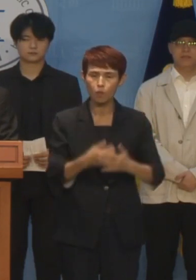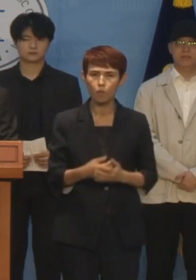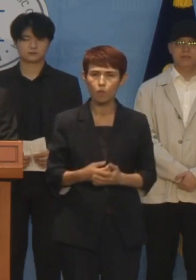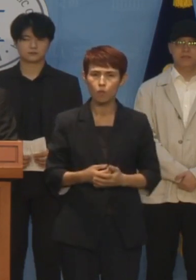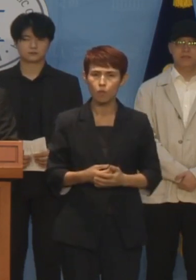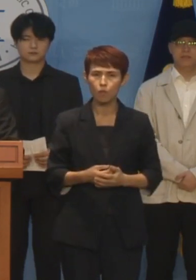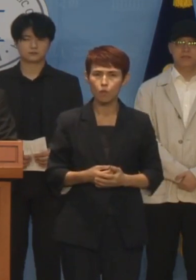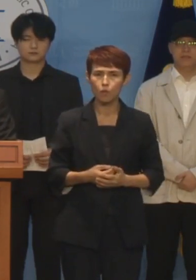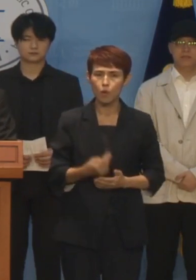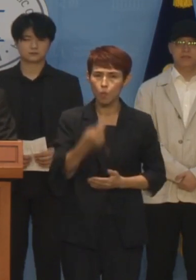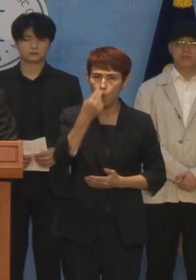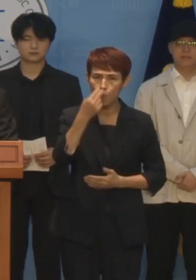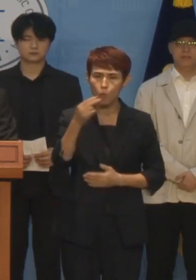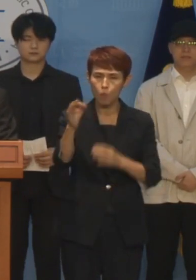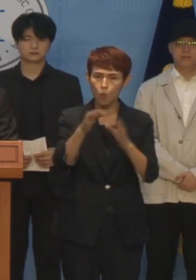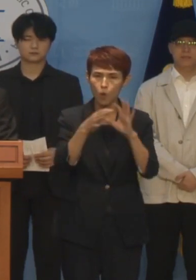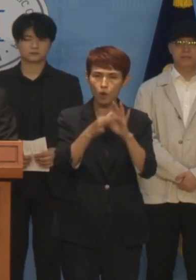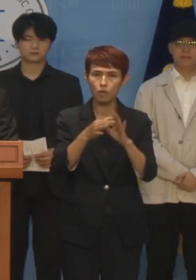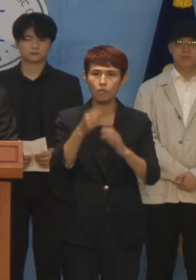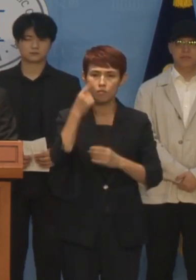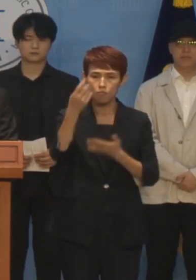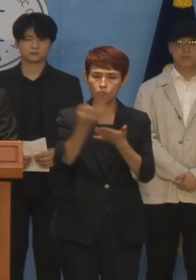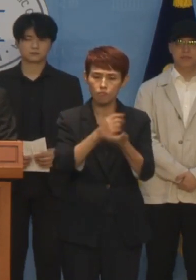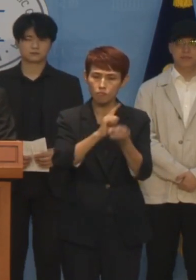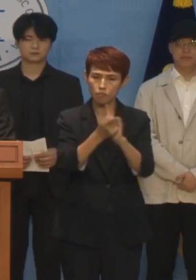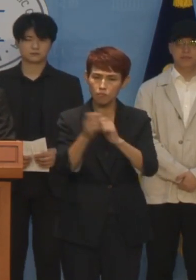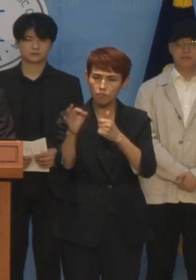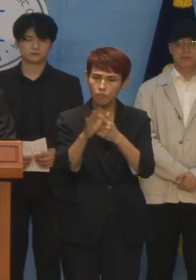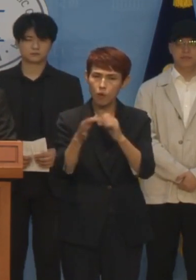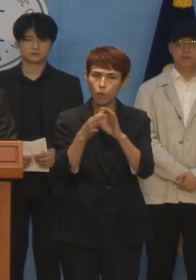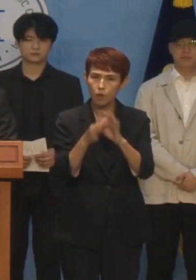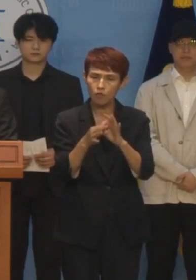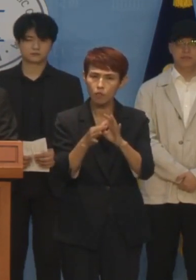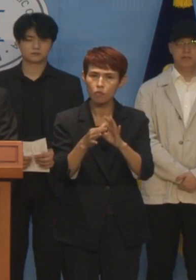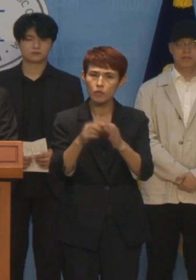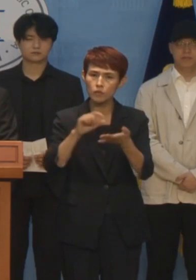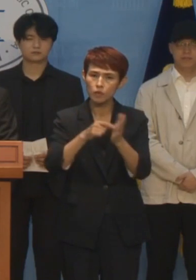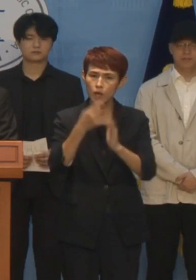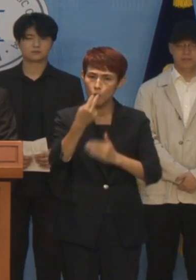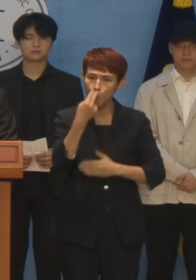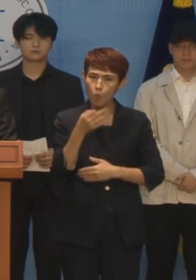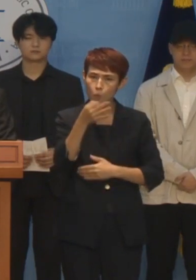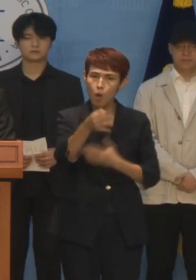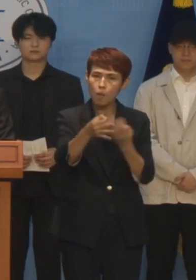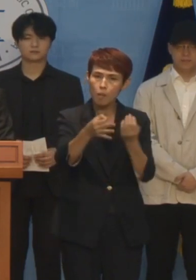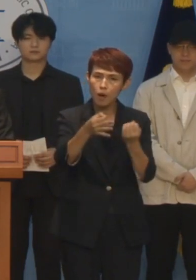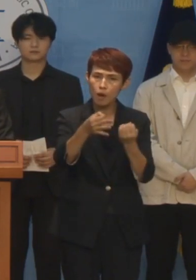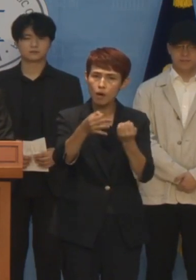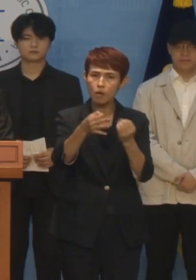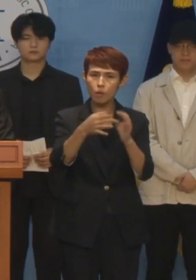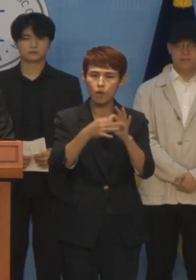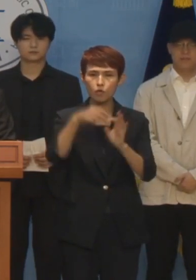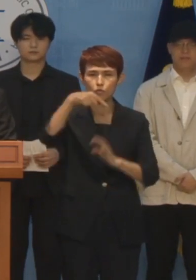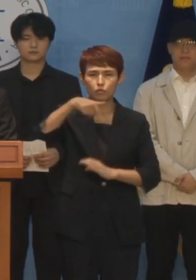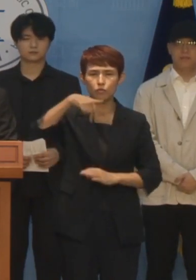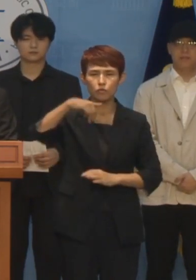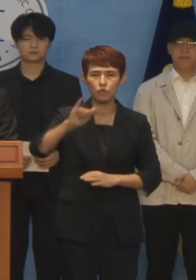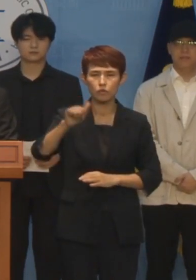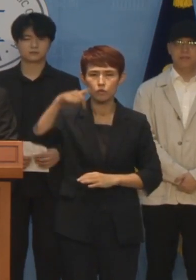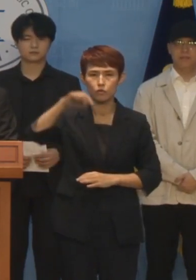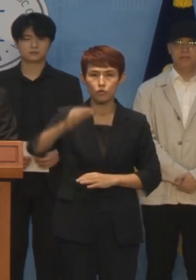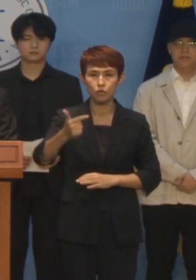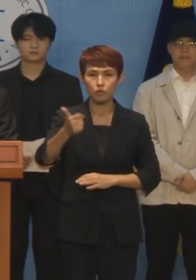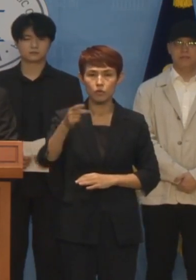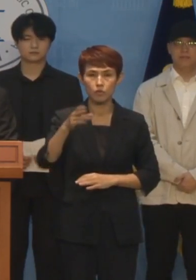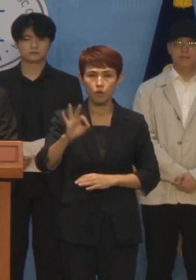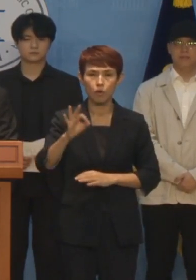위한 보험료율로 소득 대체율에 따른 적정 보험료율로 볼 수 있는 지표인 수지 균형